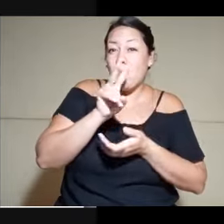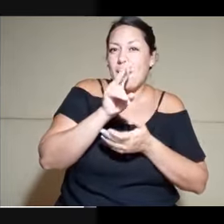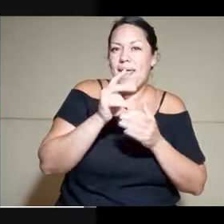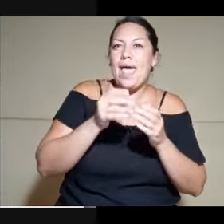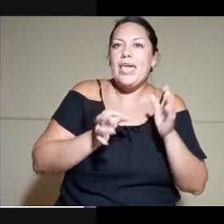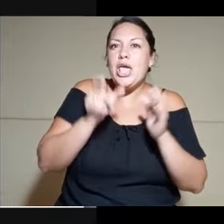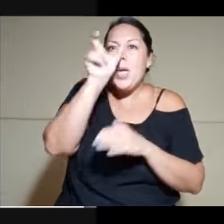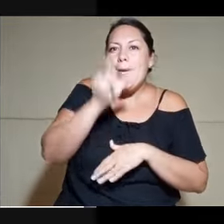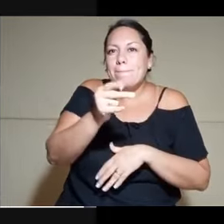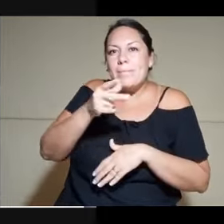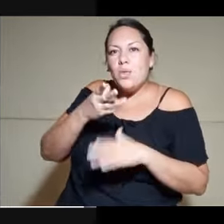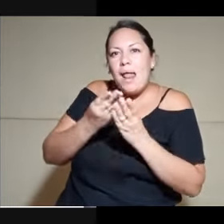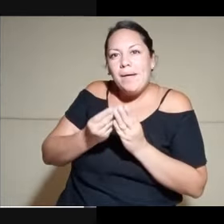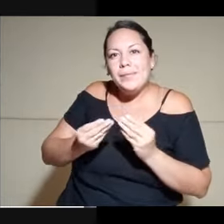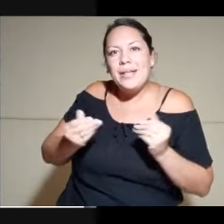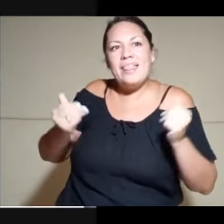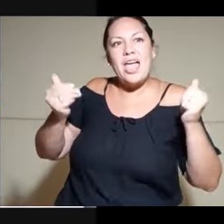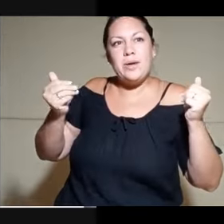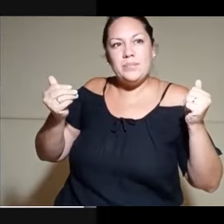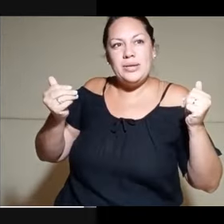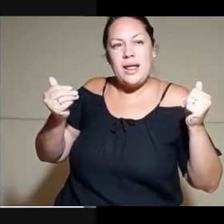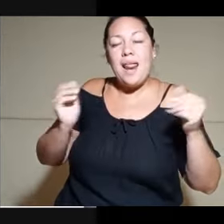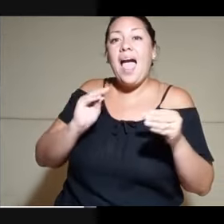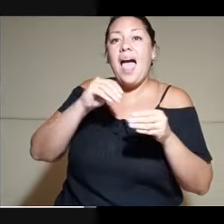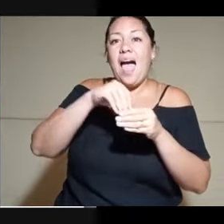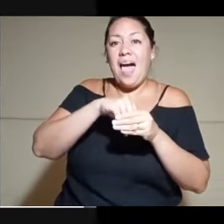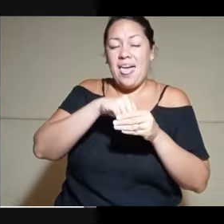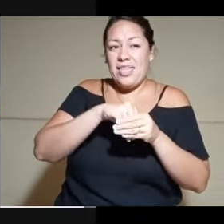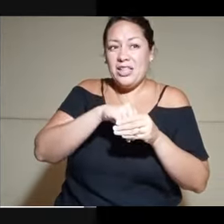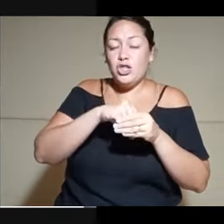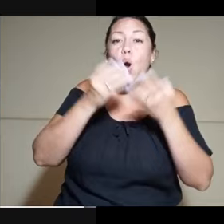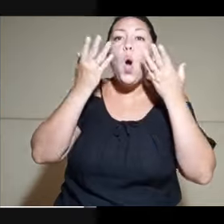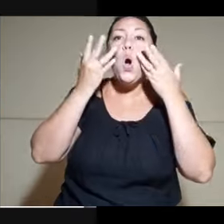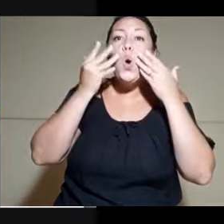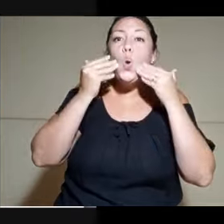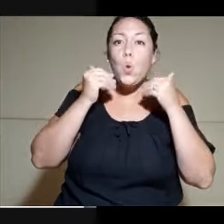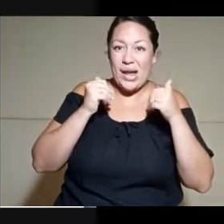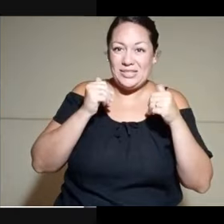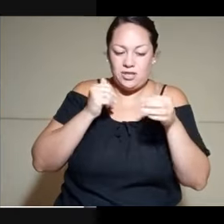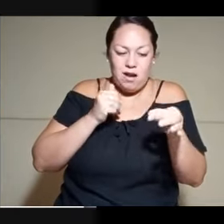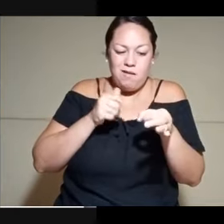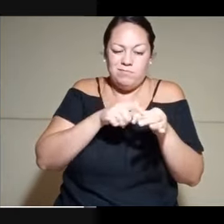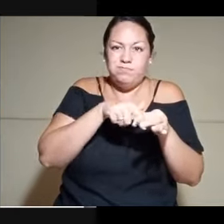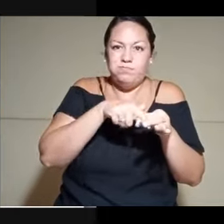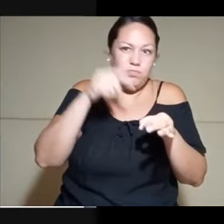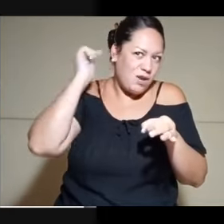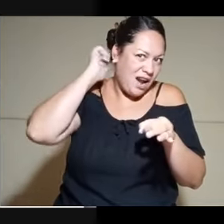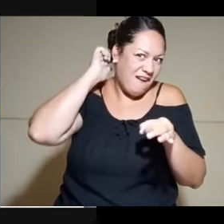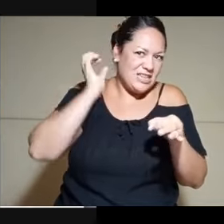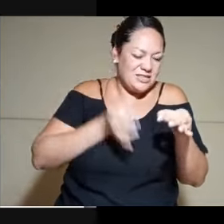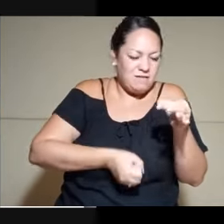Nosotros no vemos acá vemos, fíjense a esta altura, que es donde termina la médula, es esto. Y ya